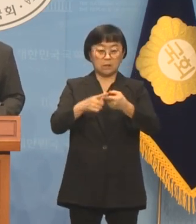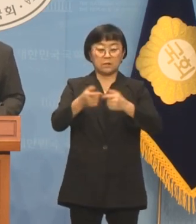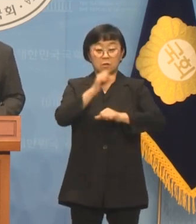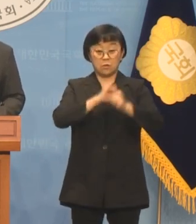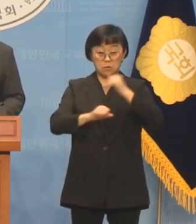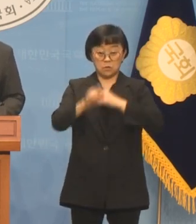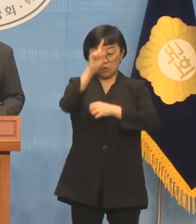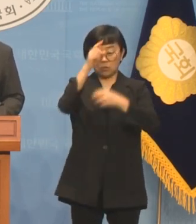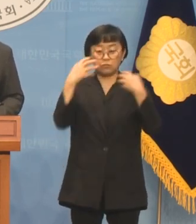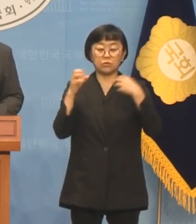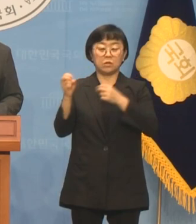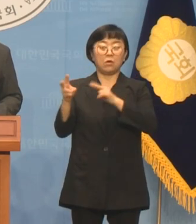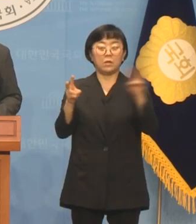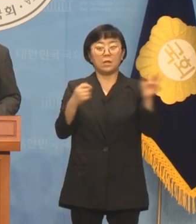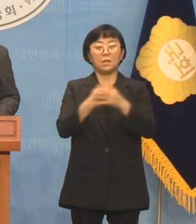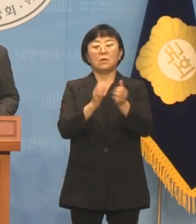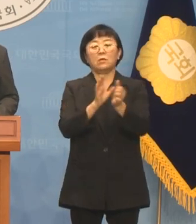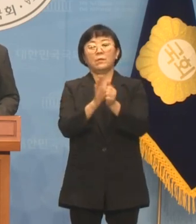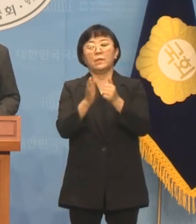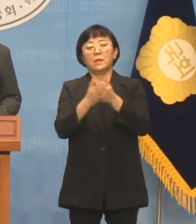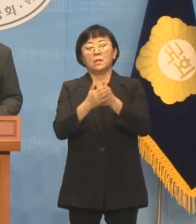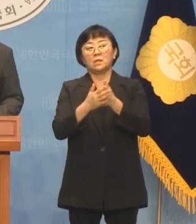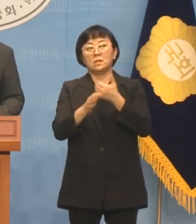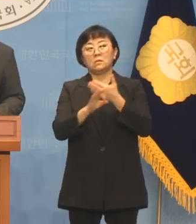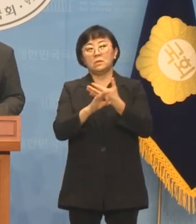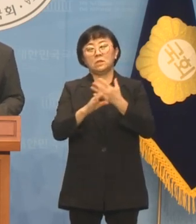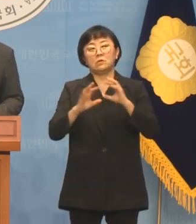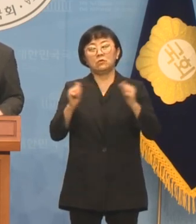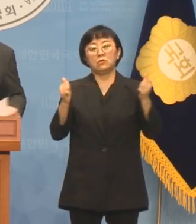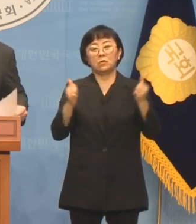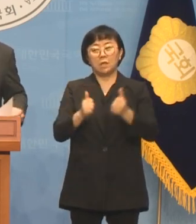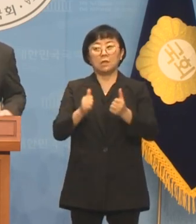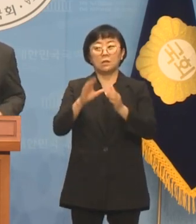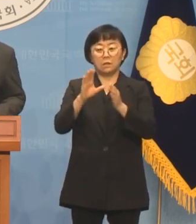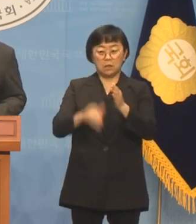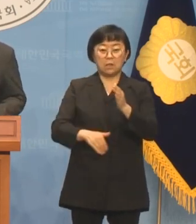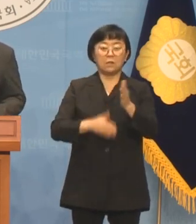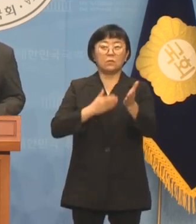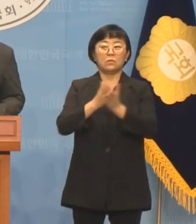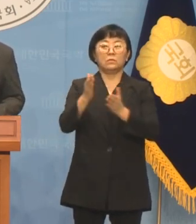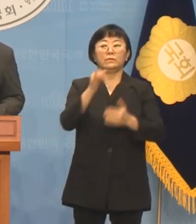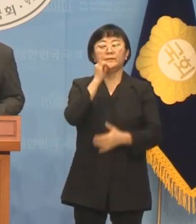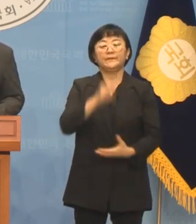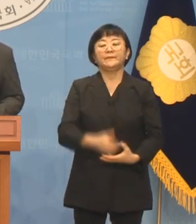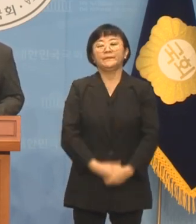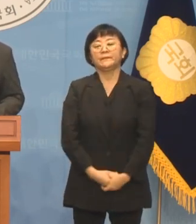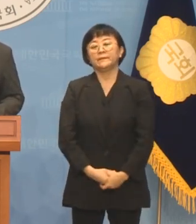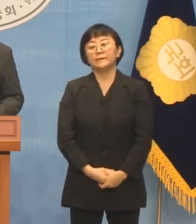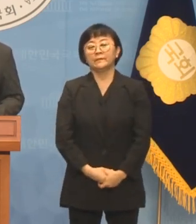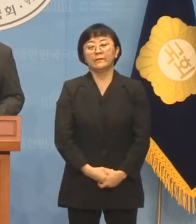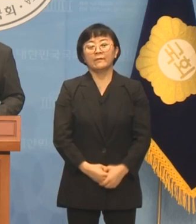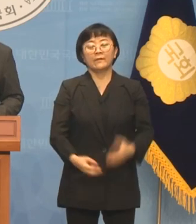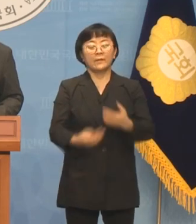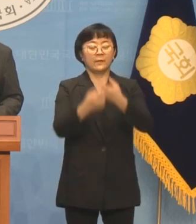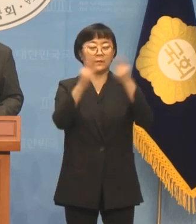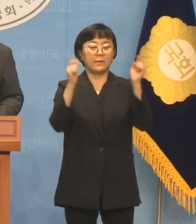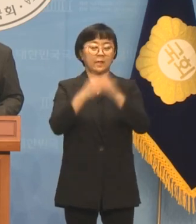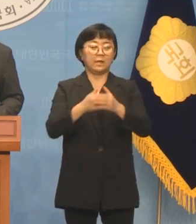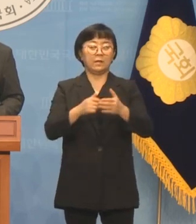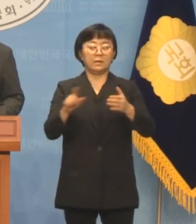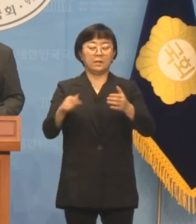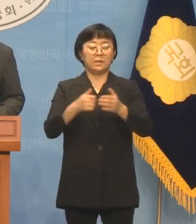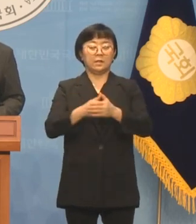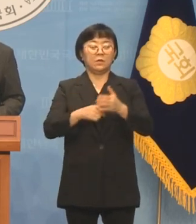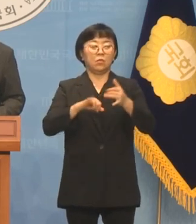적극적으로 정부 여야 모두 협력하여 이번 임시국회 내에서 반드시 통과시켜야 합니다. 의대 정원 문제와 필수